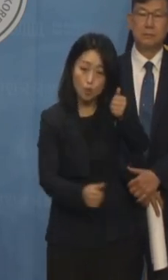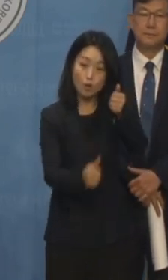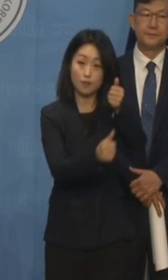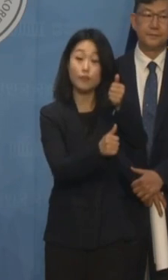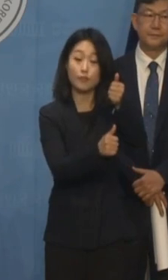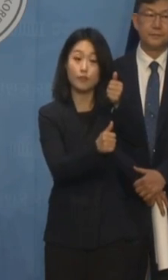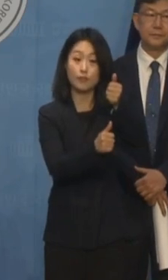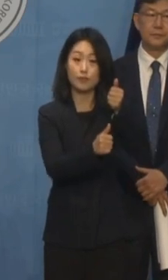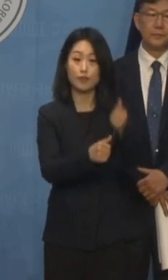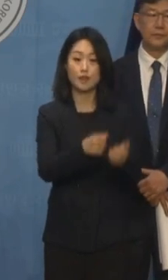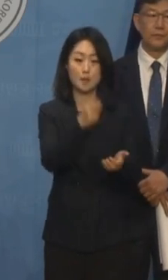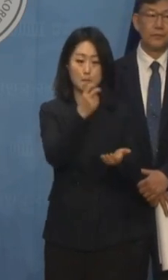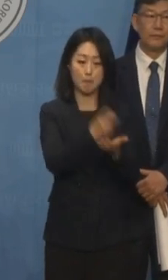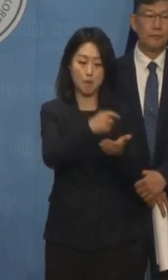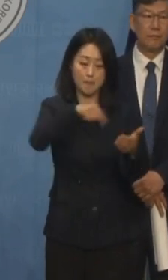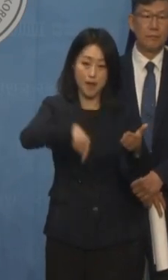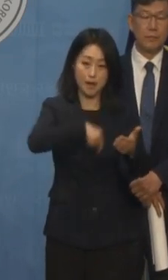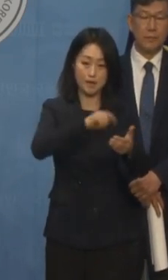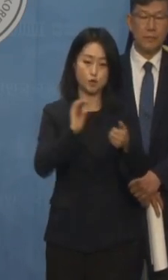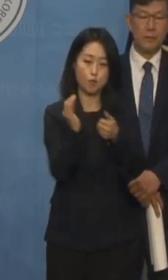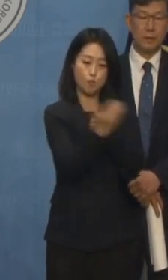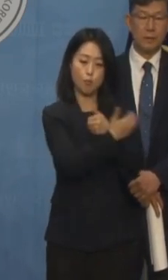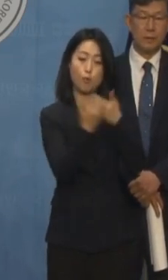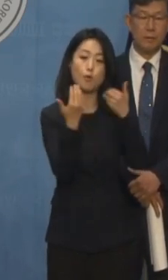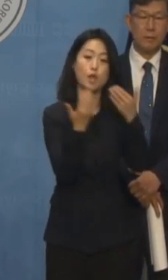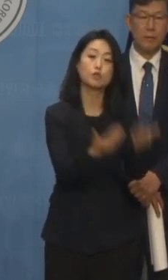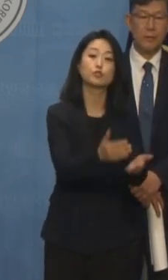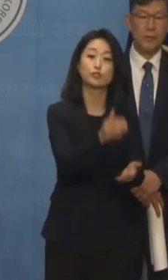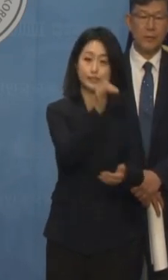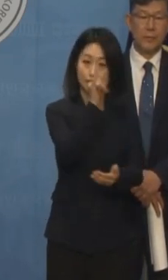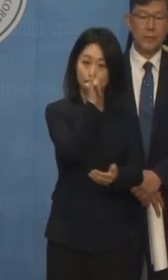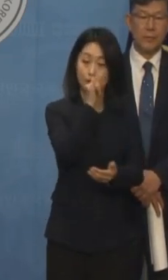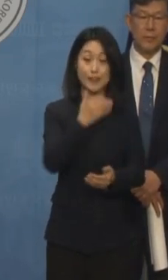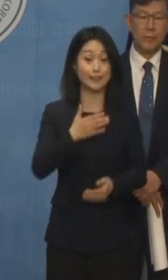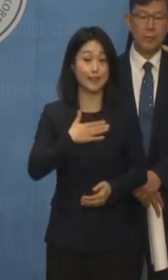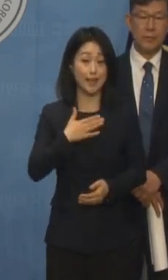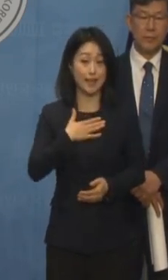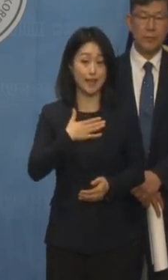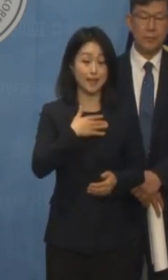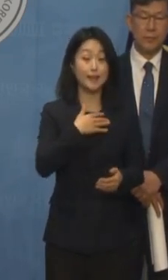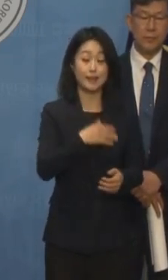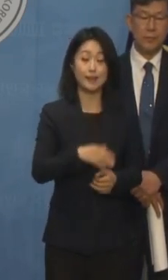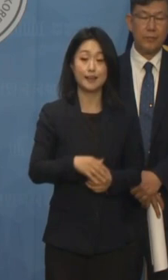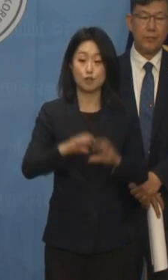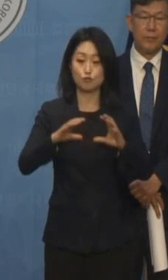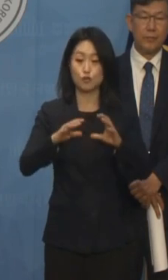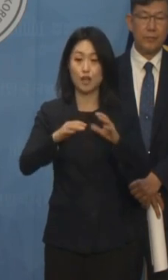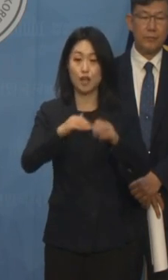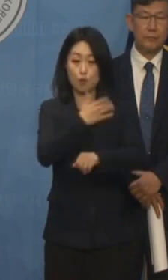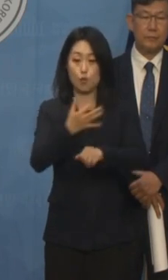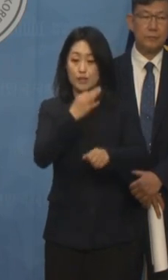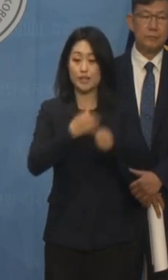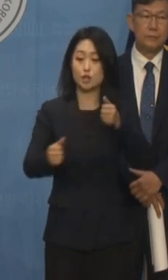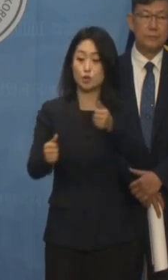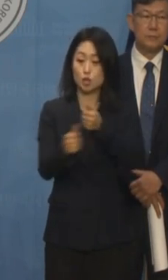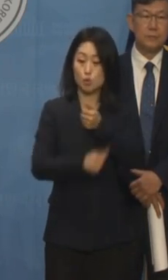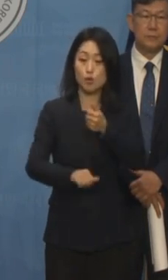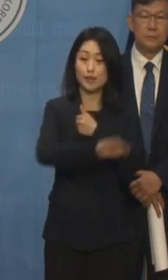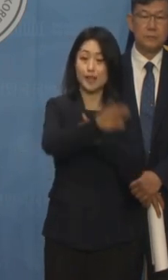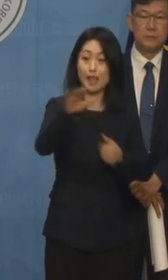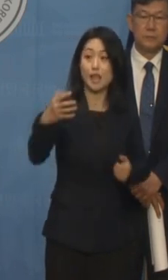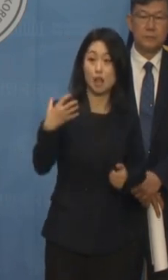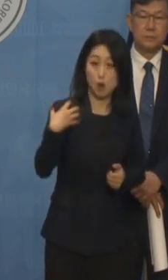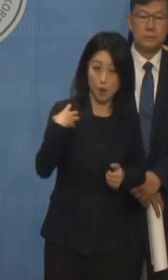신분을 법률로 엄격히 보장하고 있습니다. 저 역시 이러한 국민권익위원회의 임무와